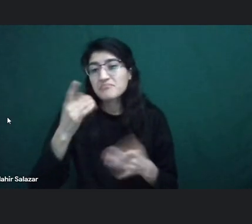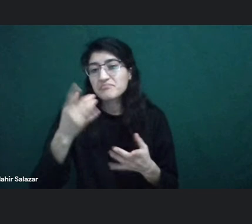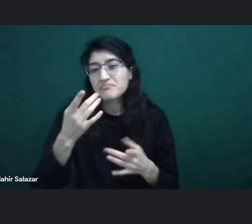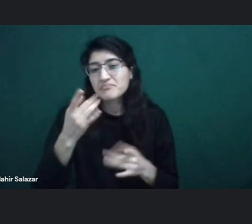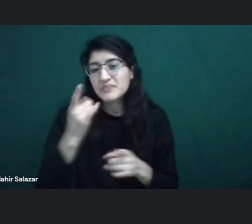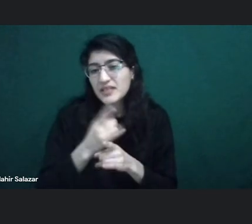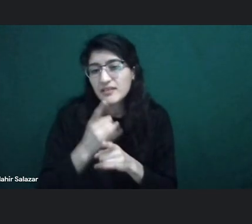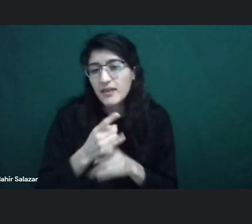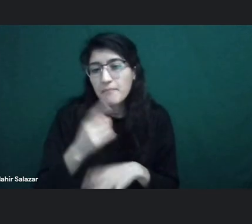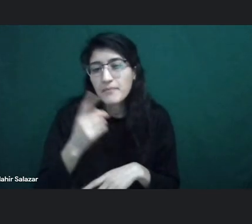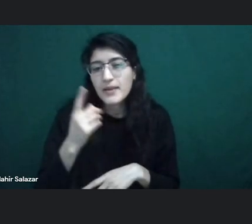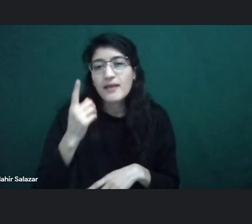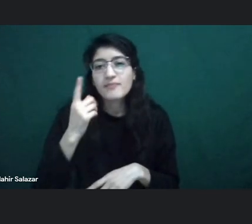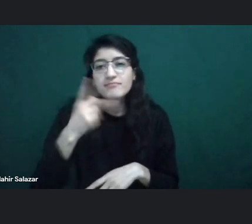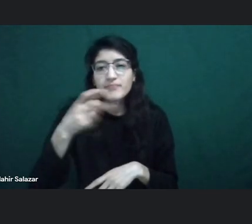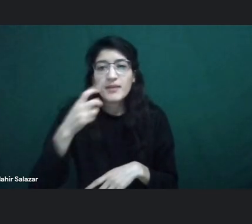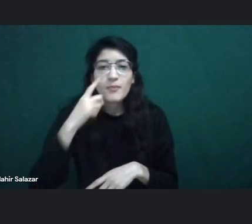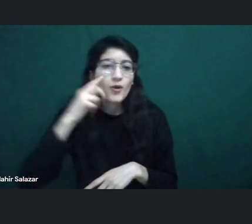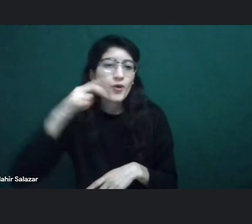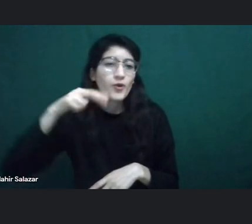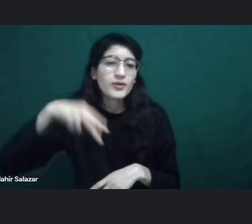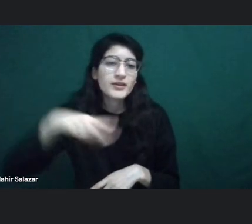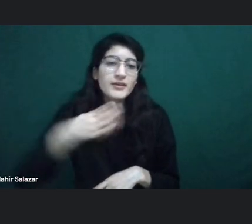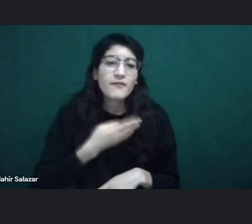se puede reemplazar. Cuando acá decimos